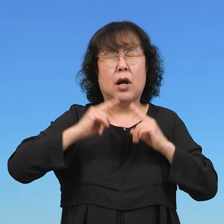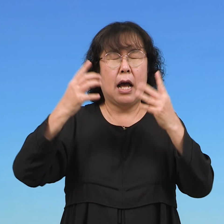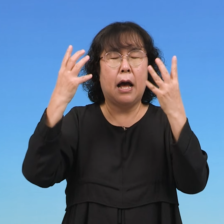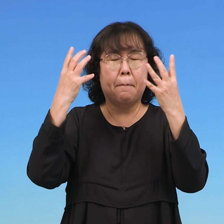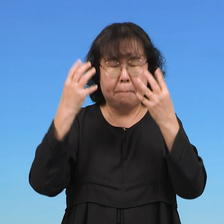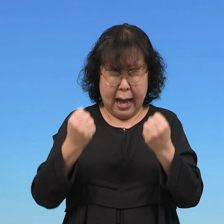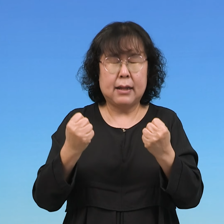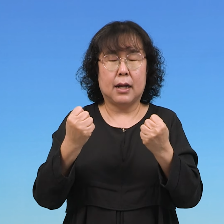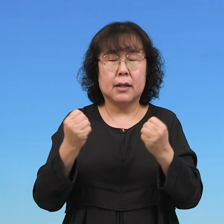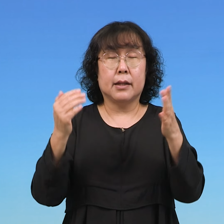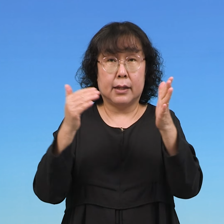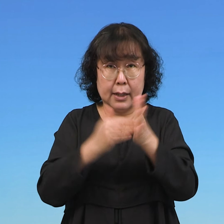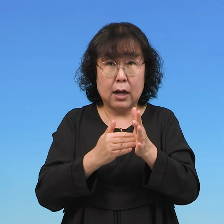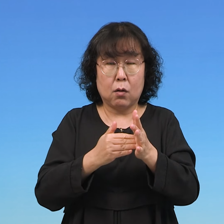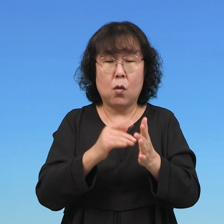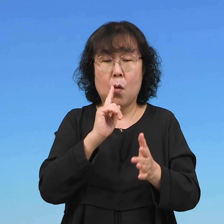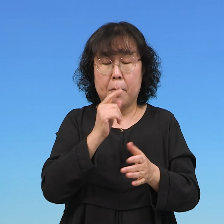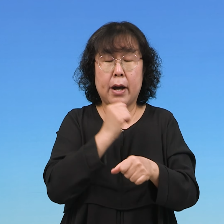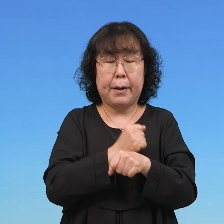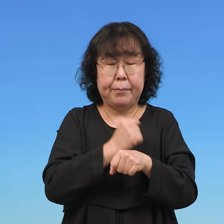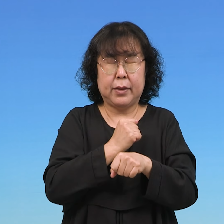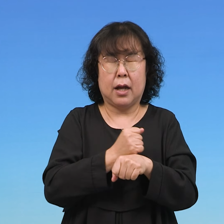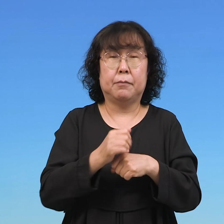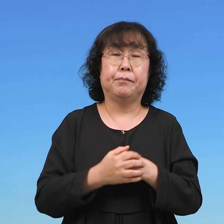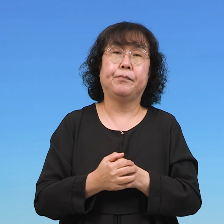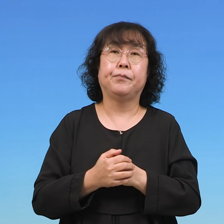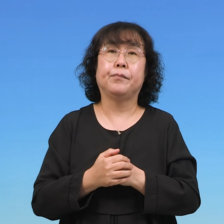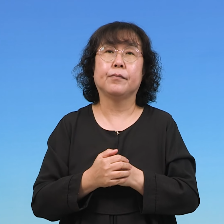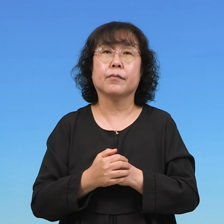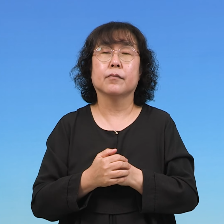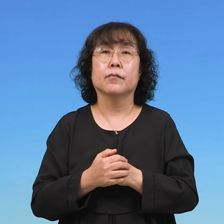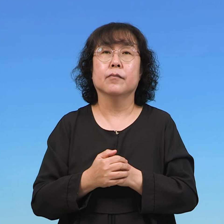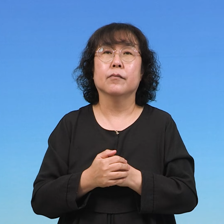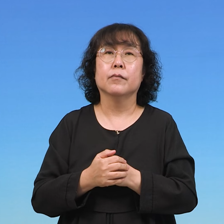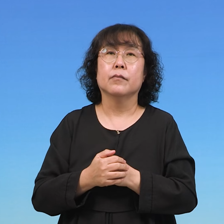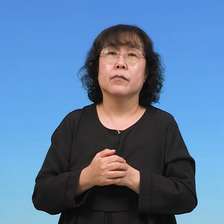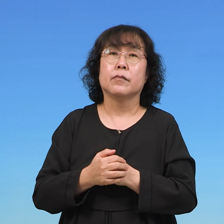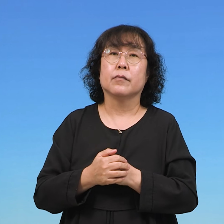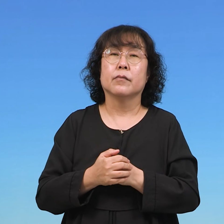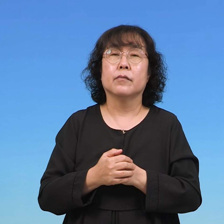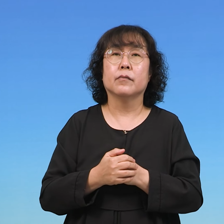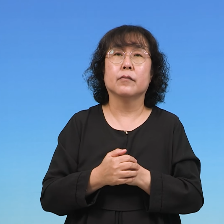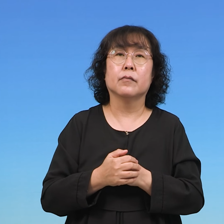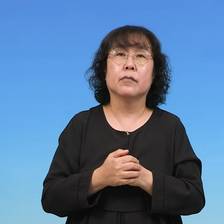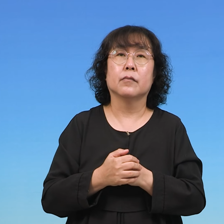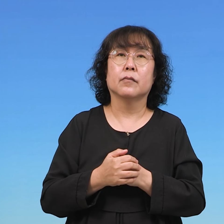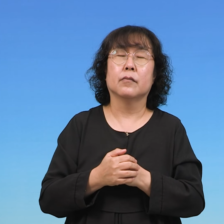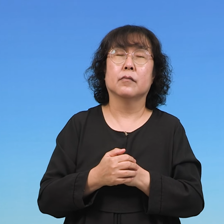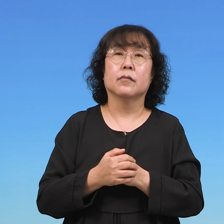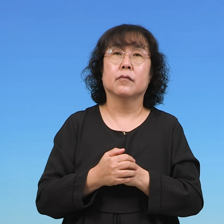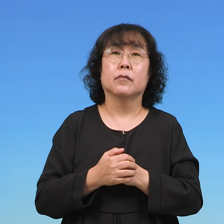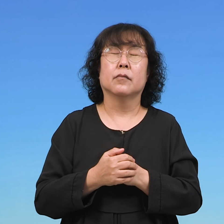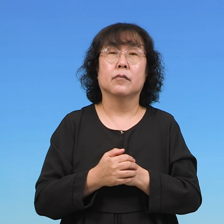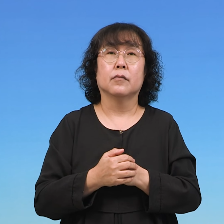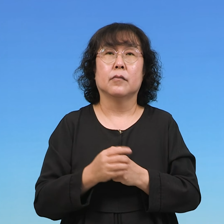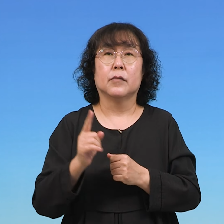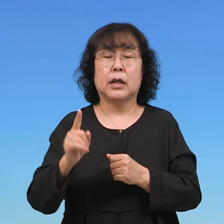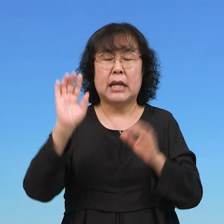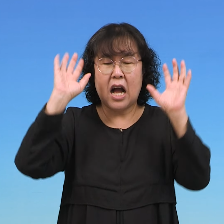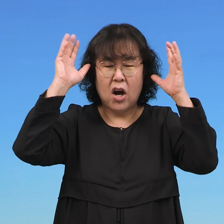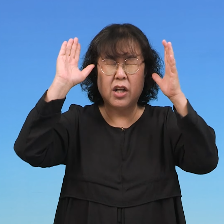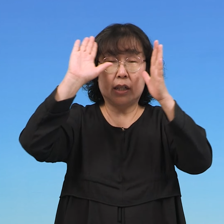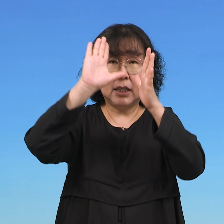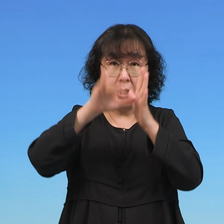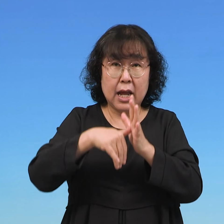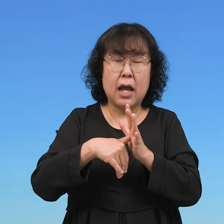많았다. 그러면서 이제 자기 이야기를 거기다 좀 언급한 걸 제가 읽었는데, 이분은요, 어떤 상처가 있나? 아주